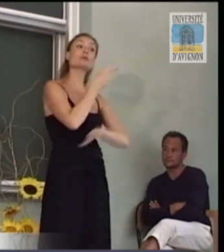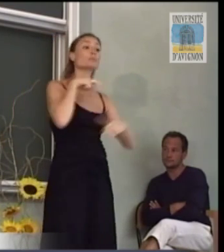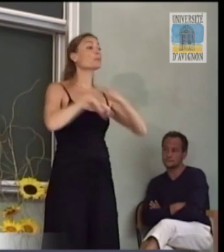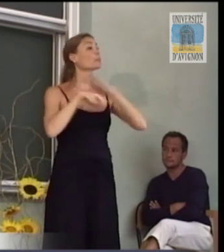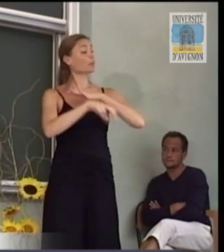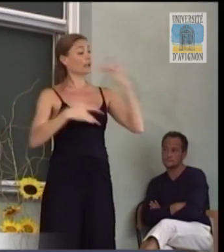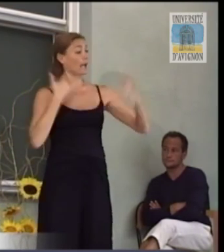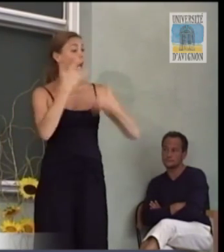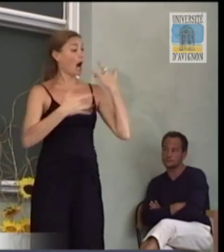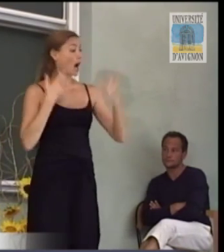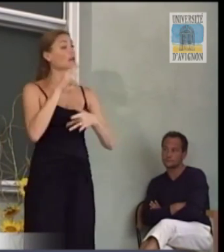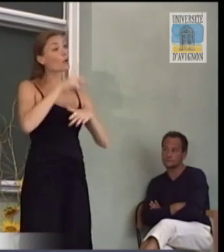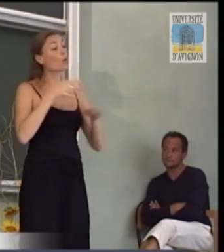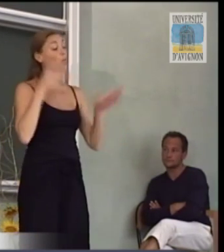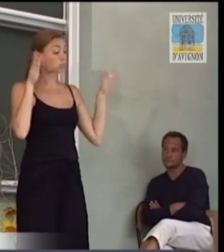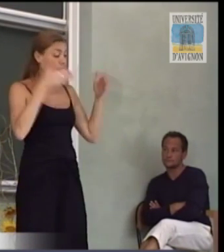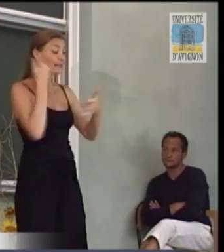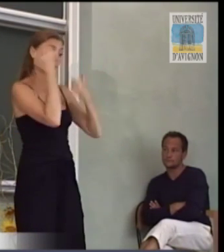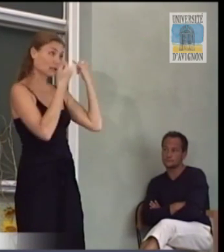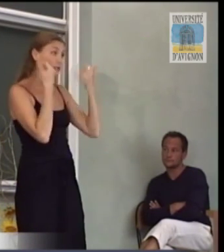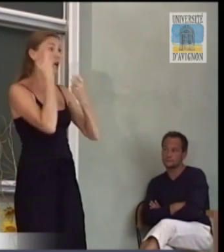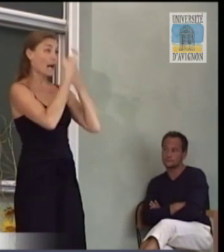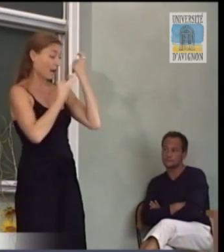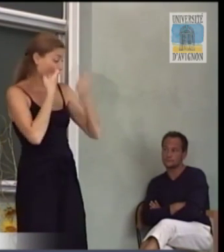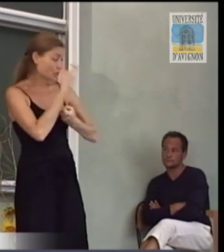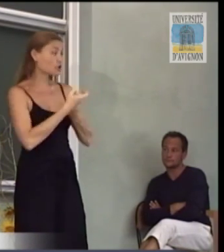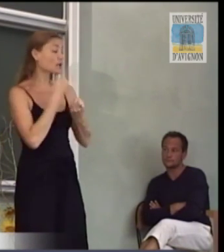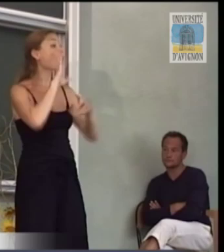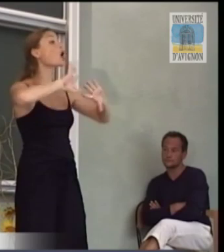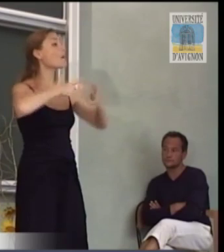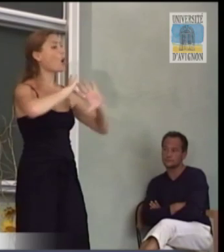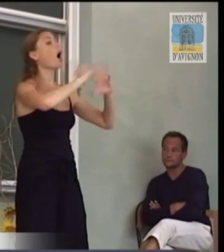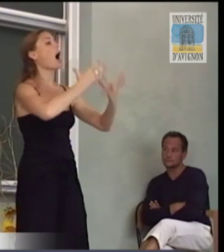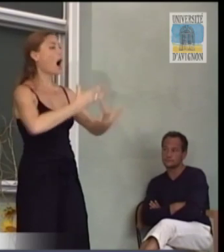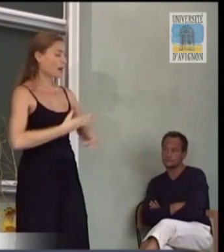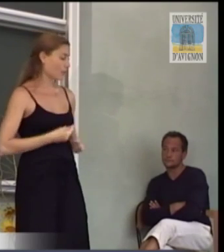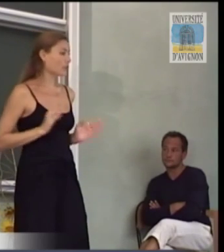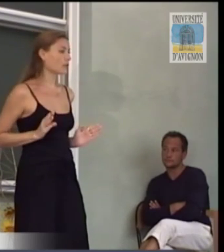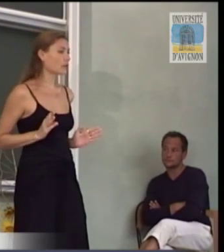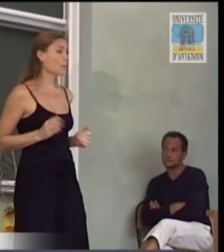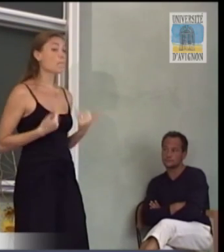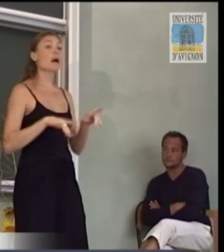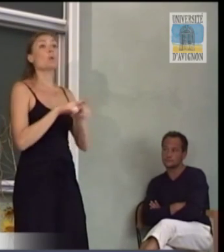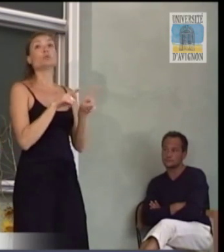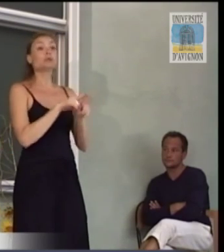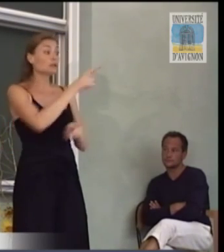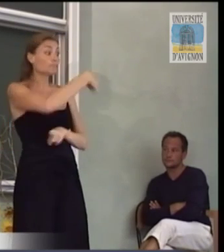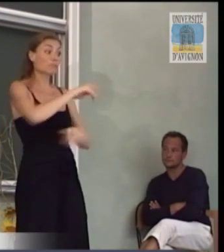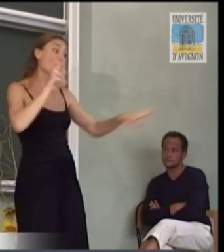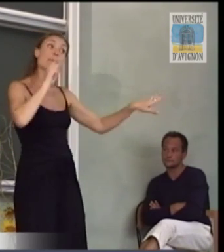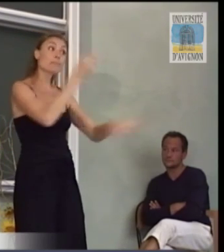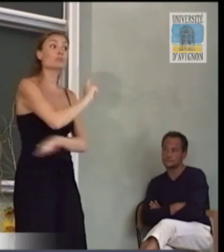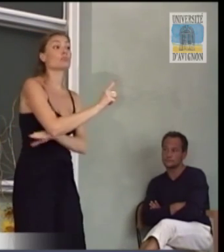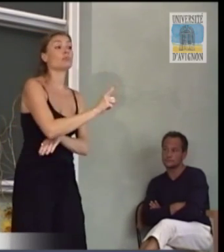plus normal, puisque, encore une fois, les freins entretenus, les idées reçues, et puis l'absence de goût. L'absence de